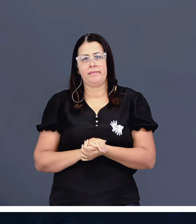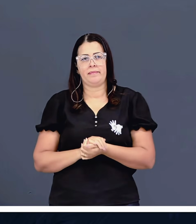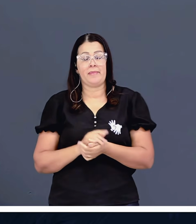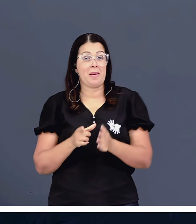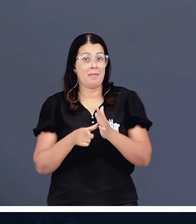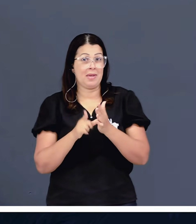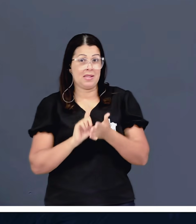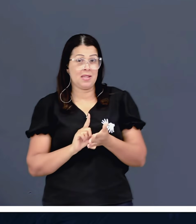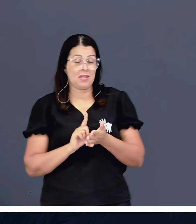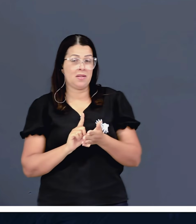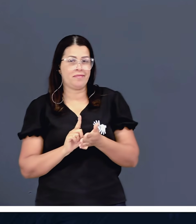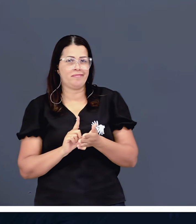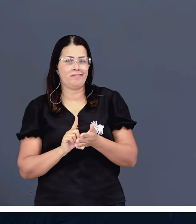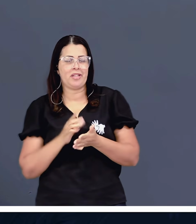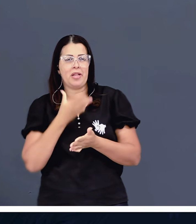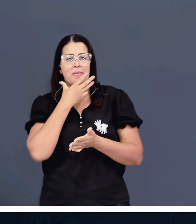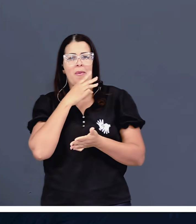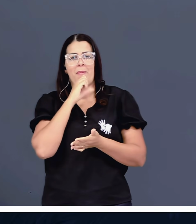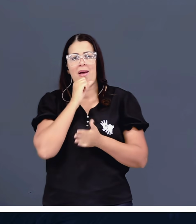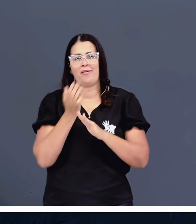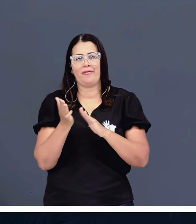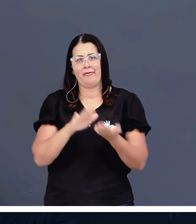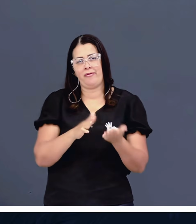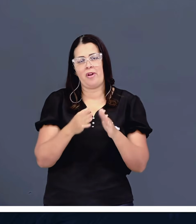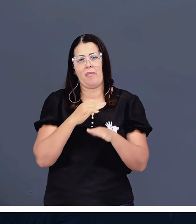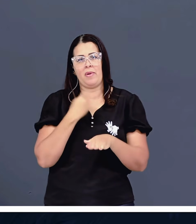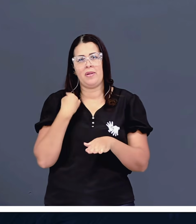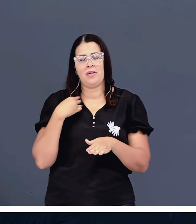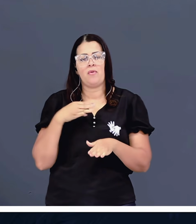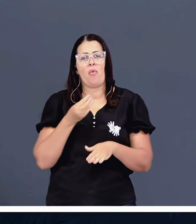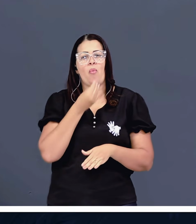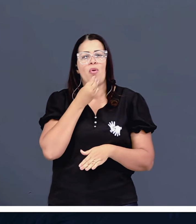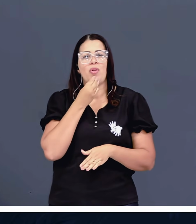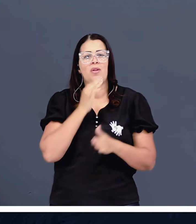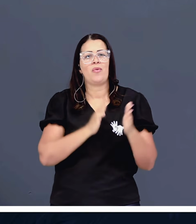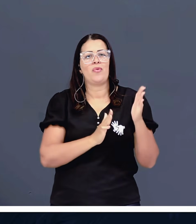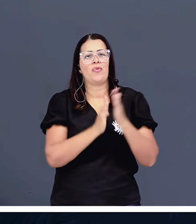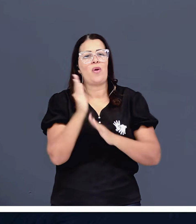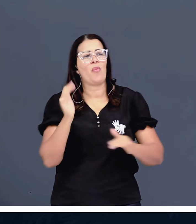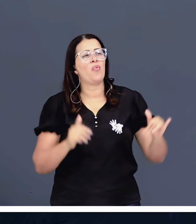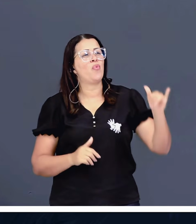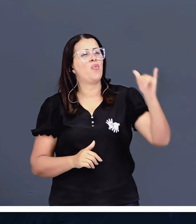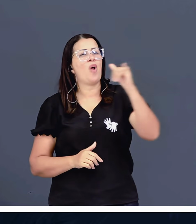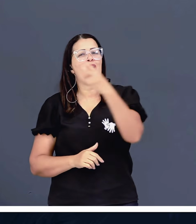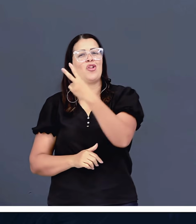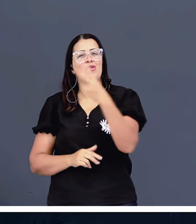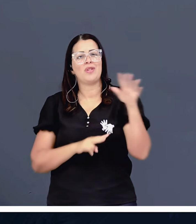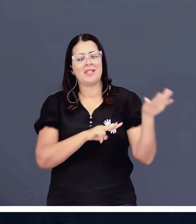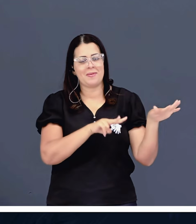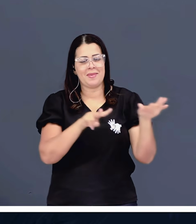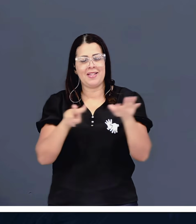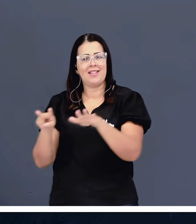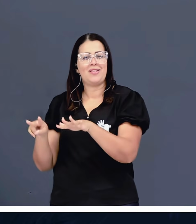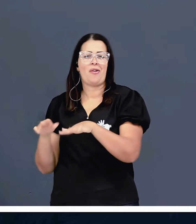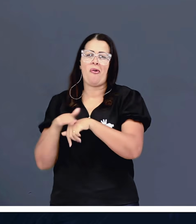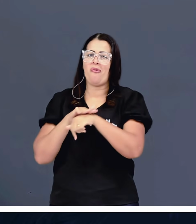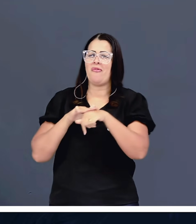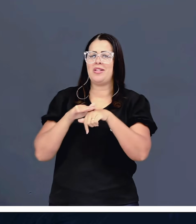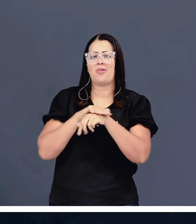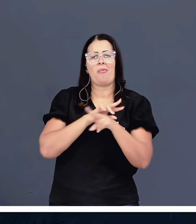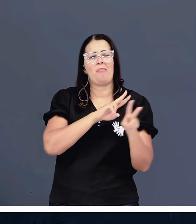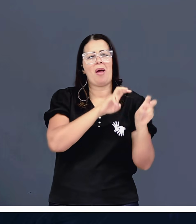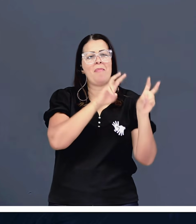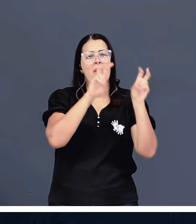Mas antes do meu pai partir, eu tive a oportunidade de ter com ele uma viagem de quase 2 semanas, só nós dois. E a gente conversou sobre várias